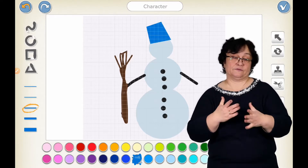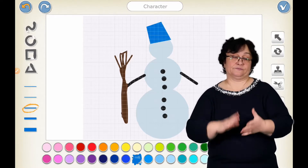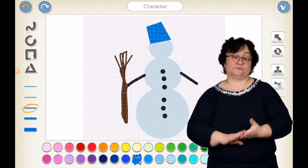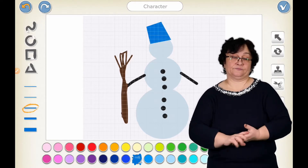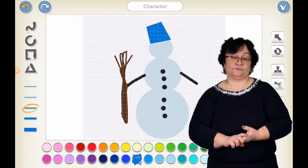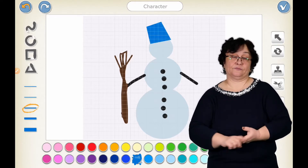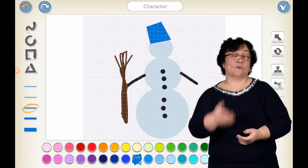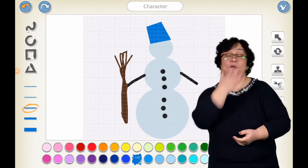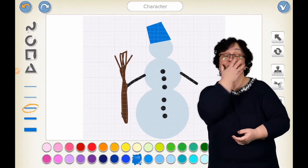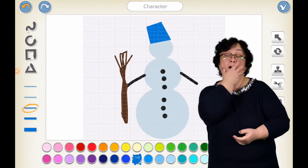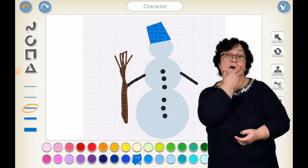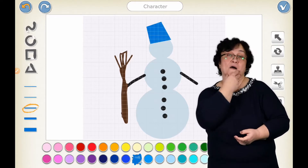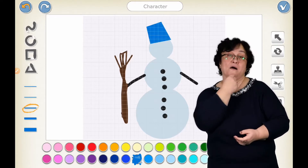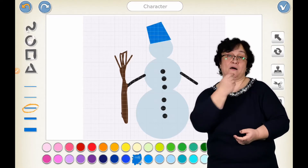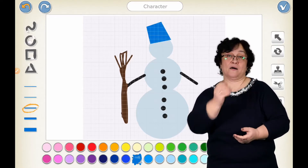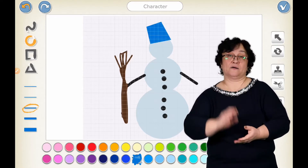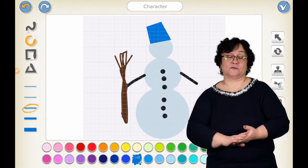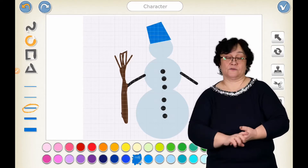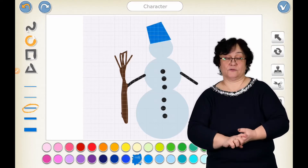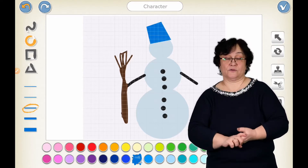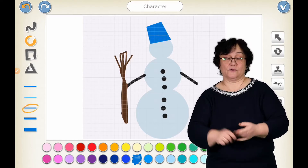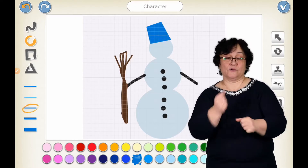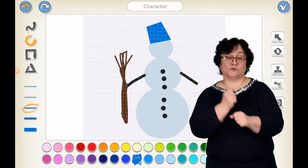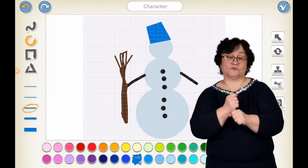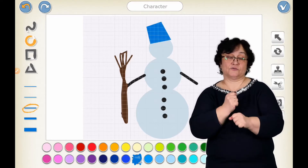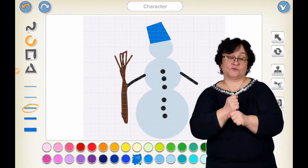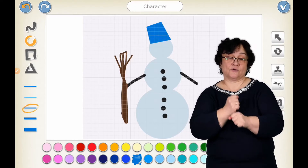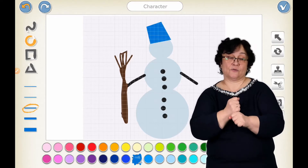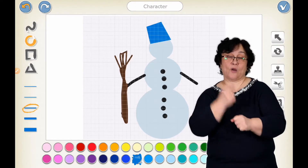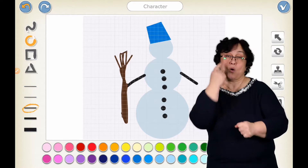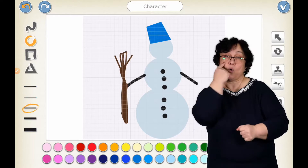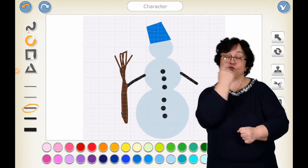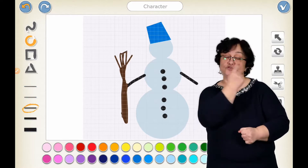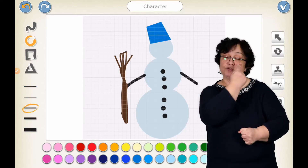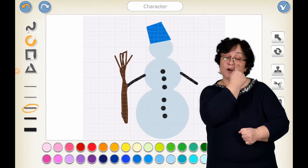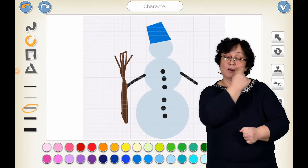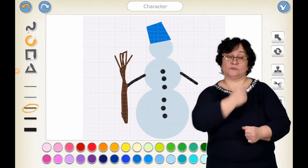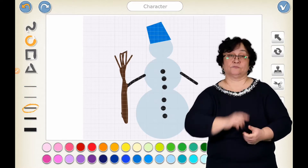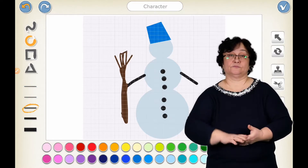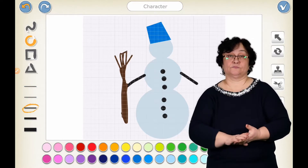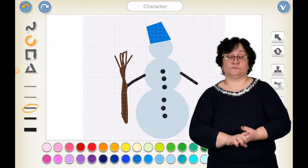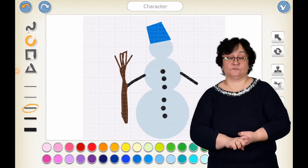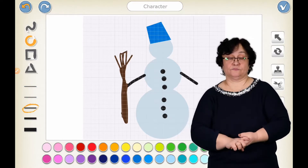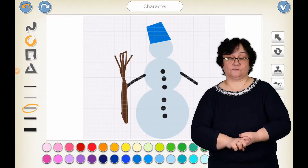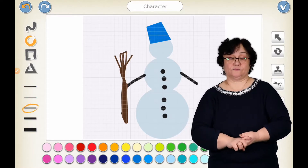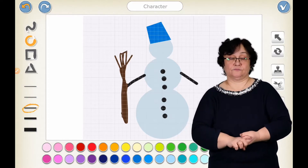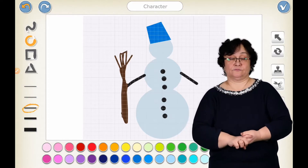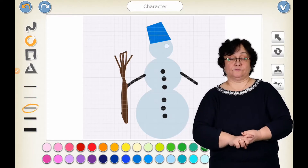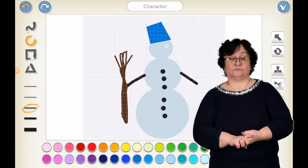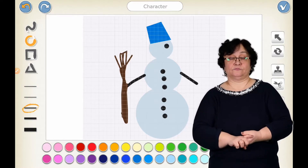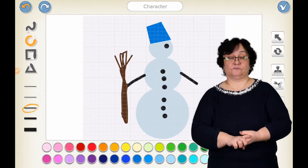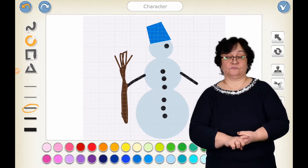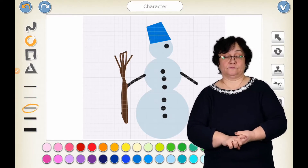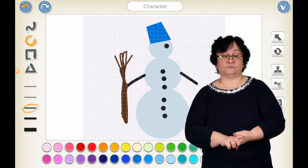саме. Гарно. Зробимо йому очка.